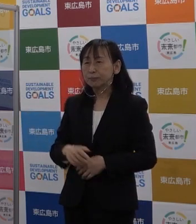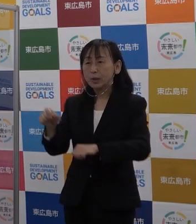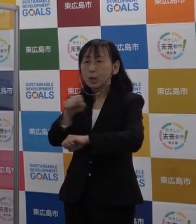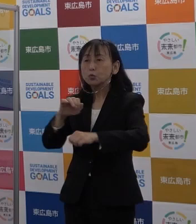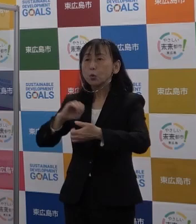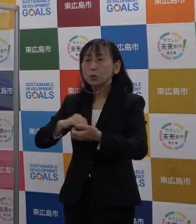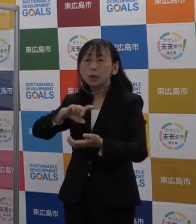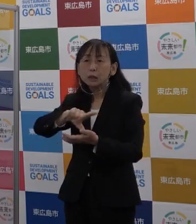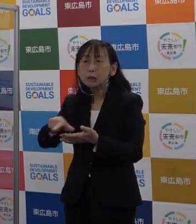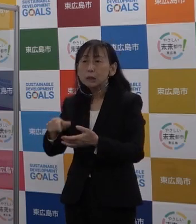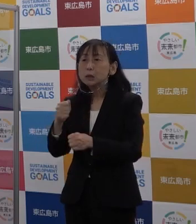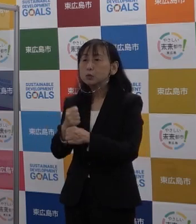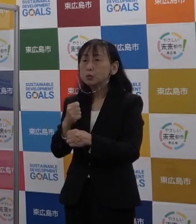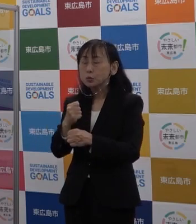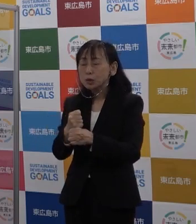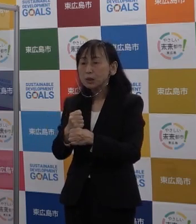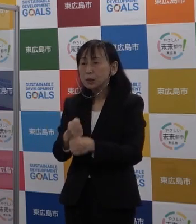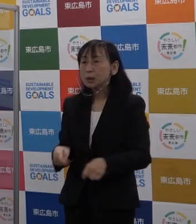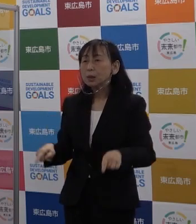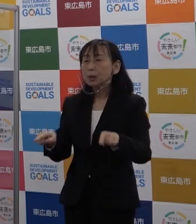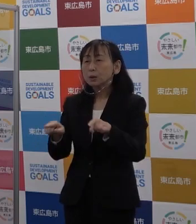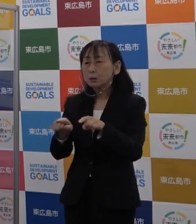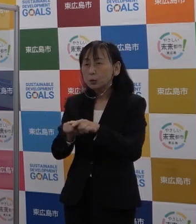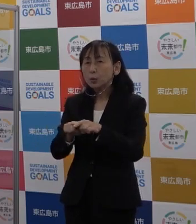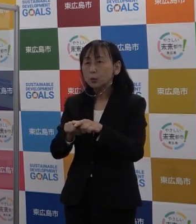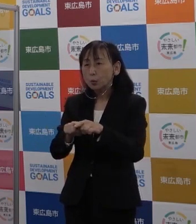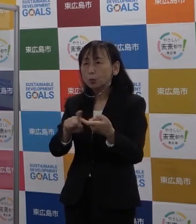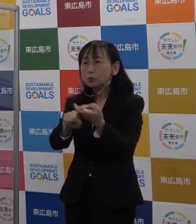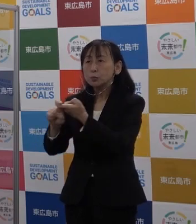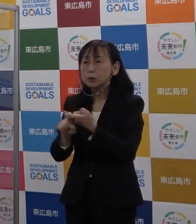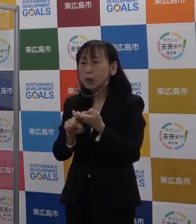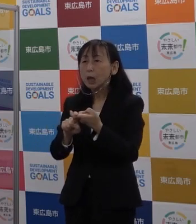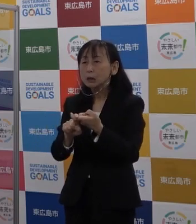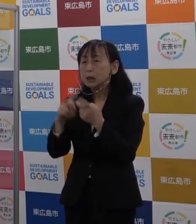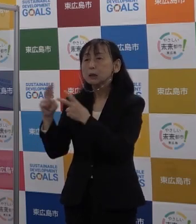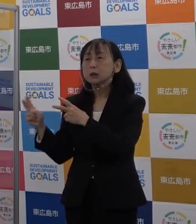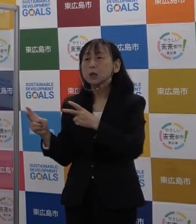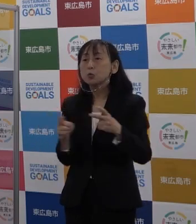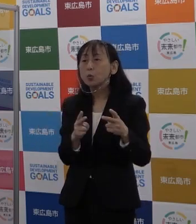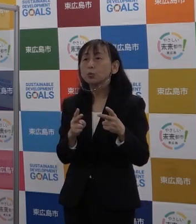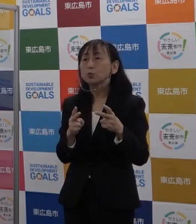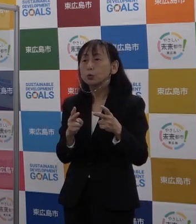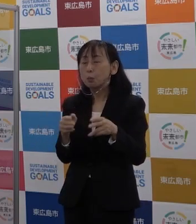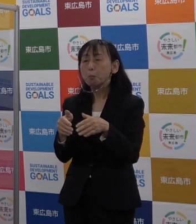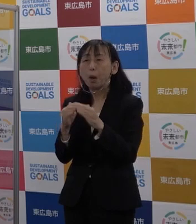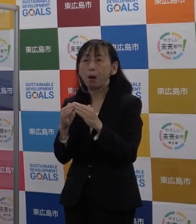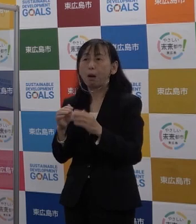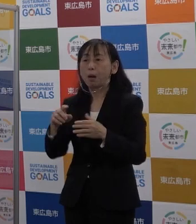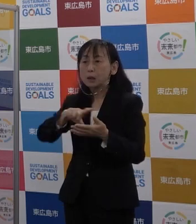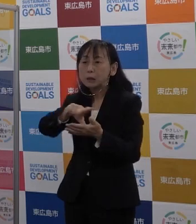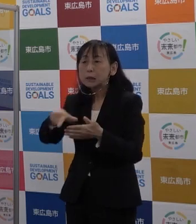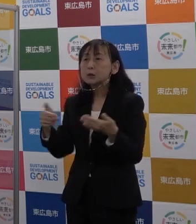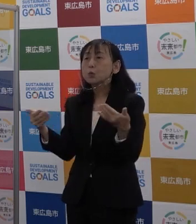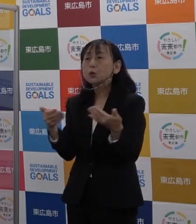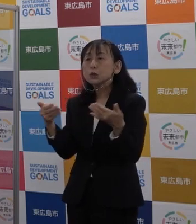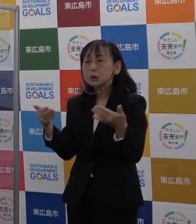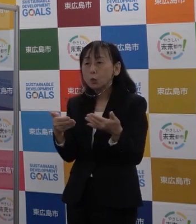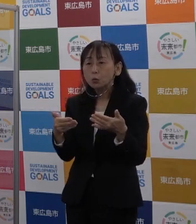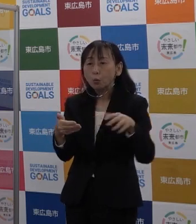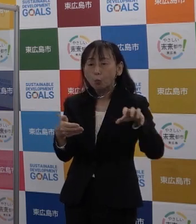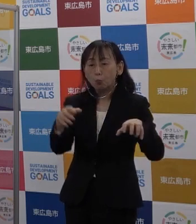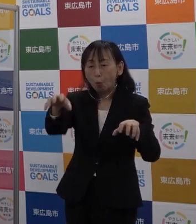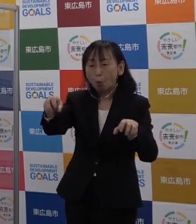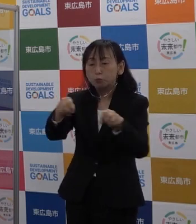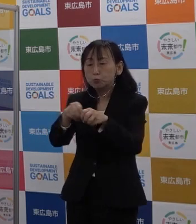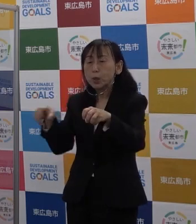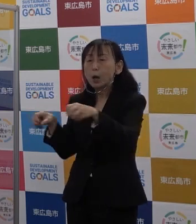域づくり事業協同組合制度という制度はどんな制度かといいますと、地域の仕事を組み合わせて年